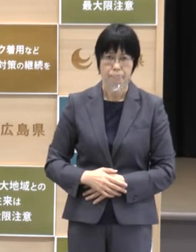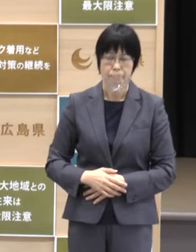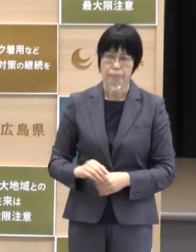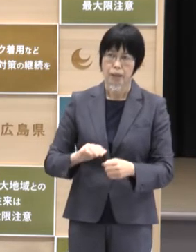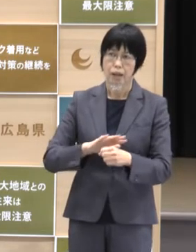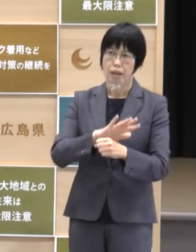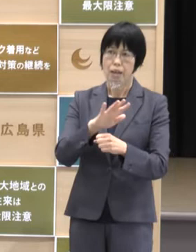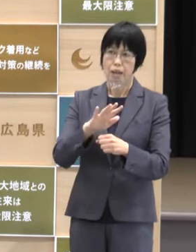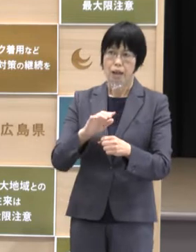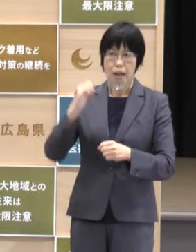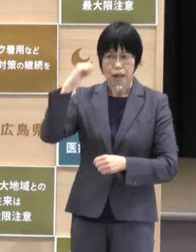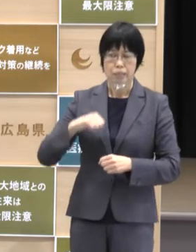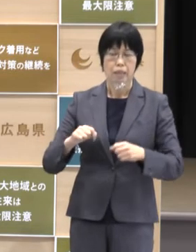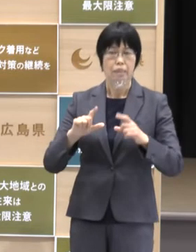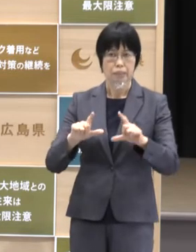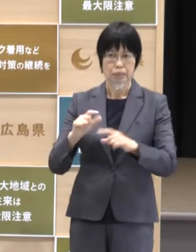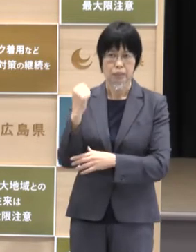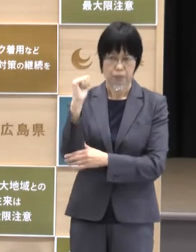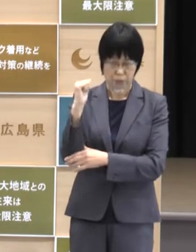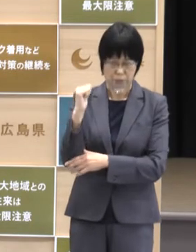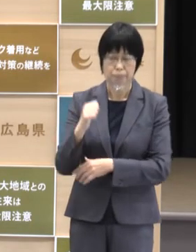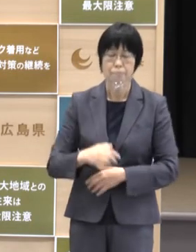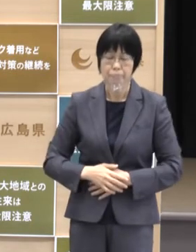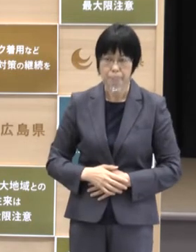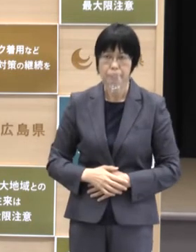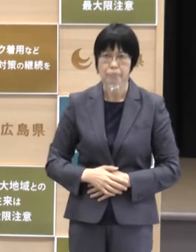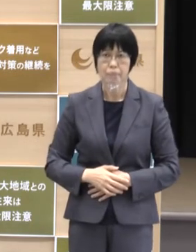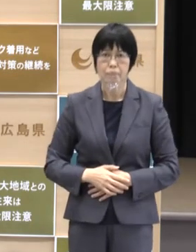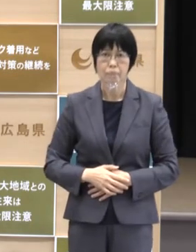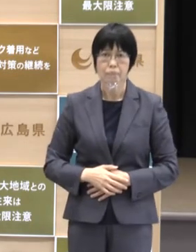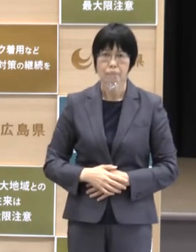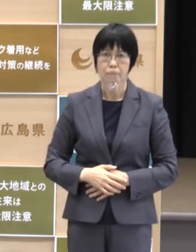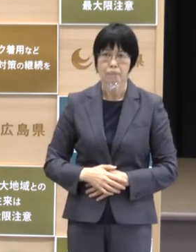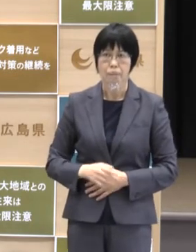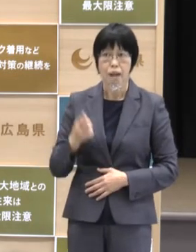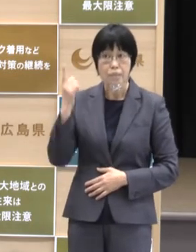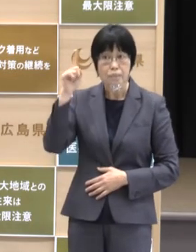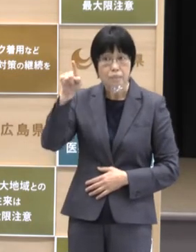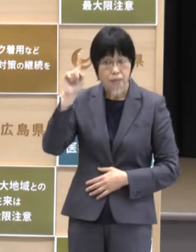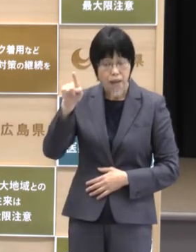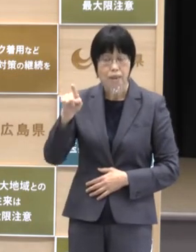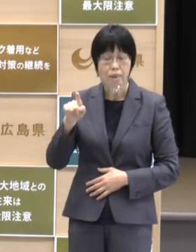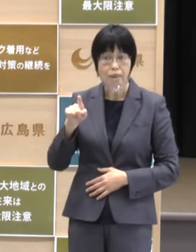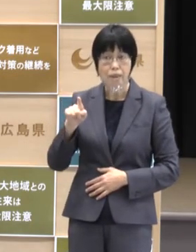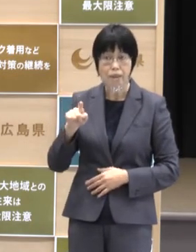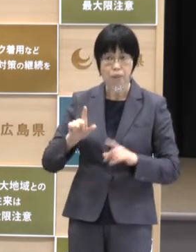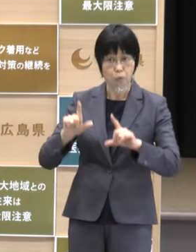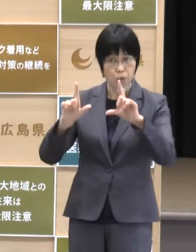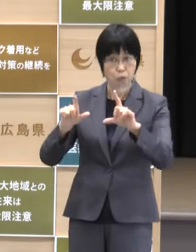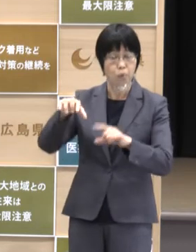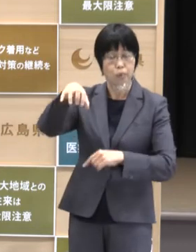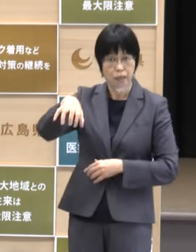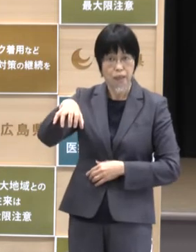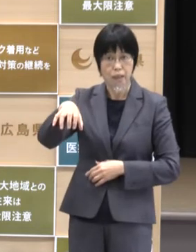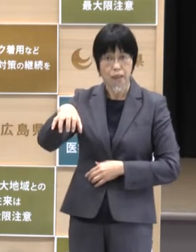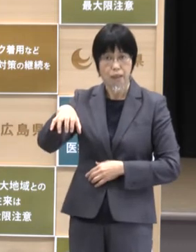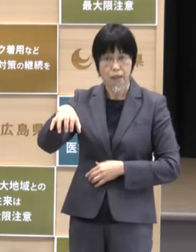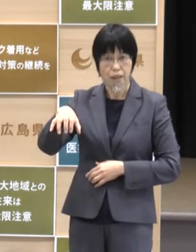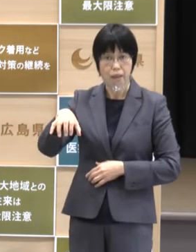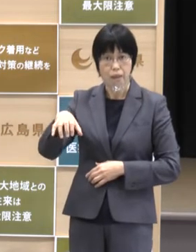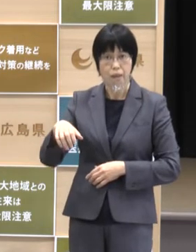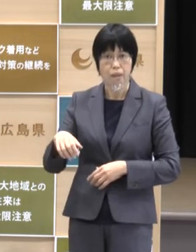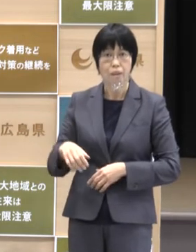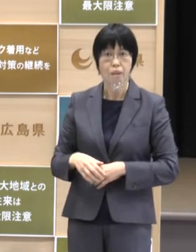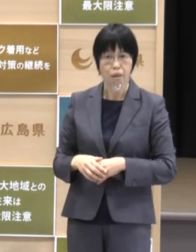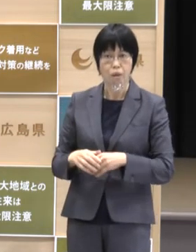朝日新聞の大久保と申します。よろしくお願いします。知事、明日の、東京の方で、国会議員、県選出の